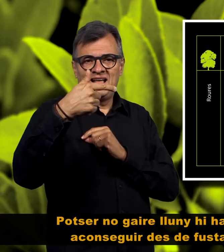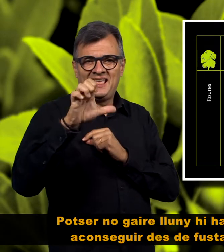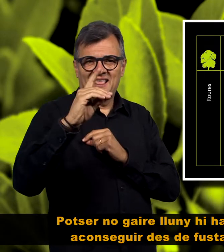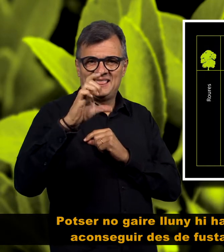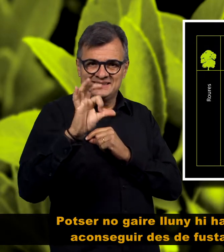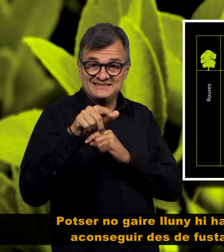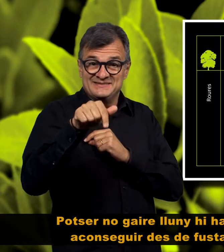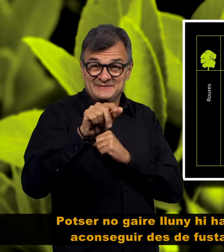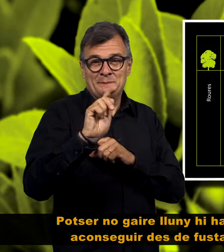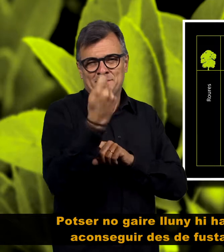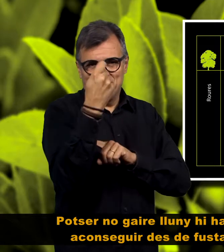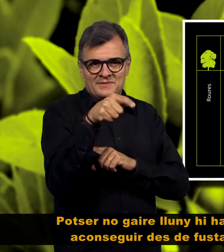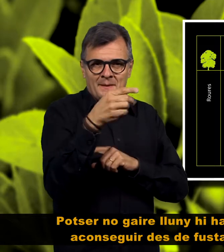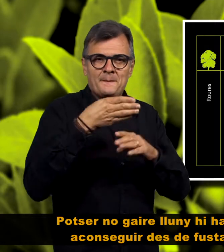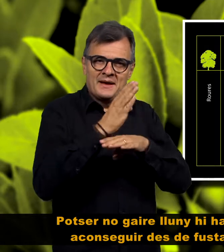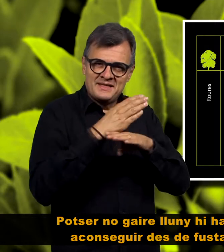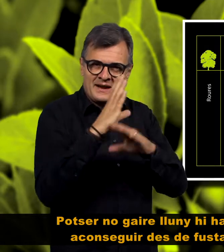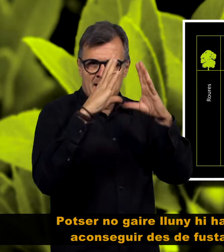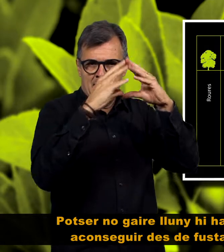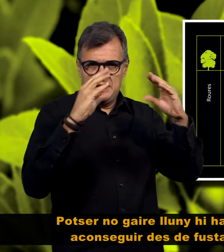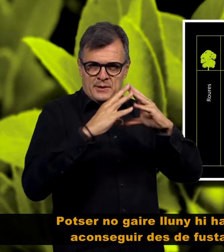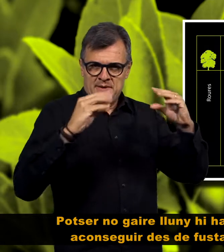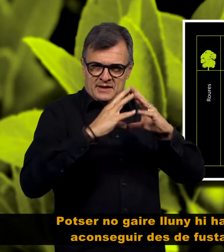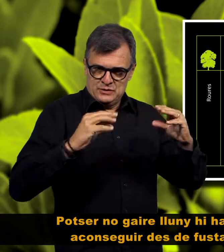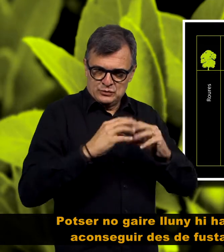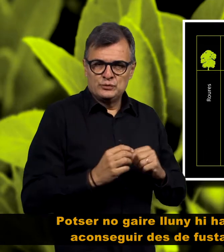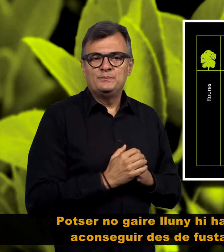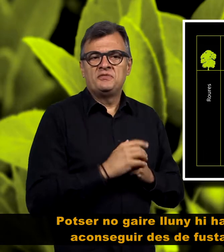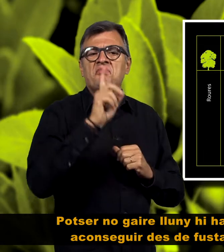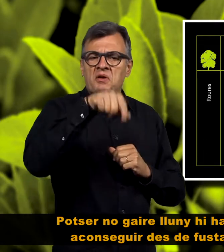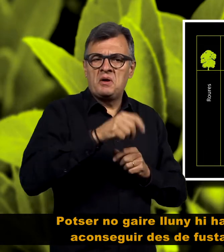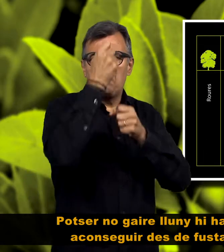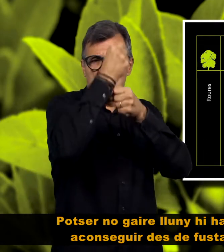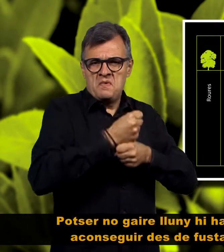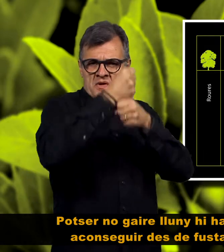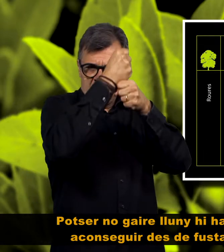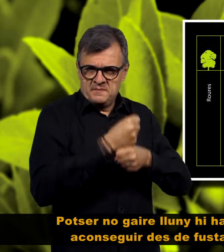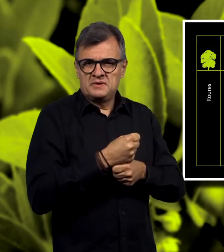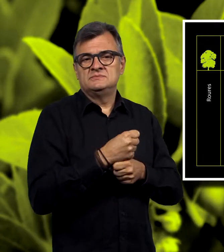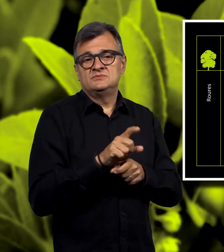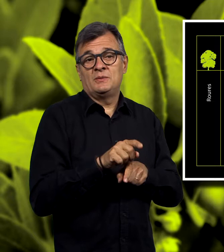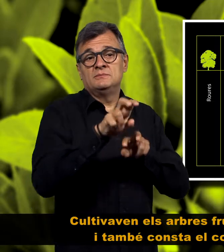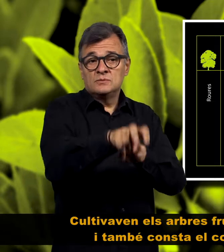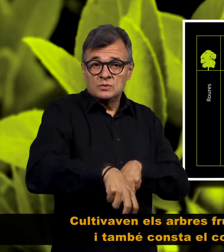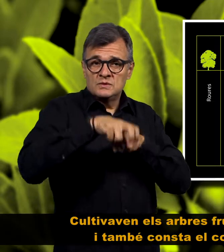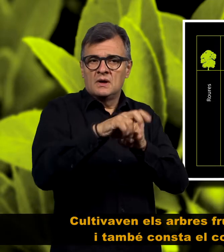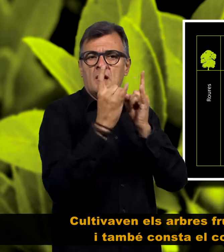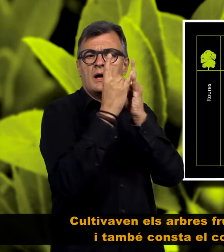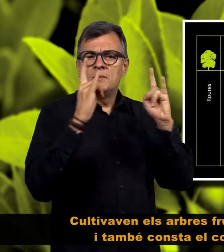Potser no gaire lluny hi havia fagedes i es podia aconseguir des de fusta d'avet fins a palma. Cultivaven els